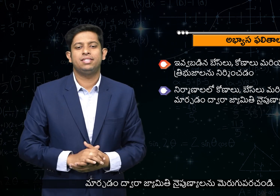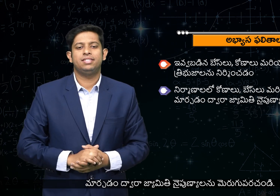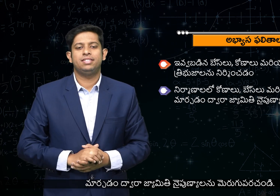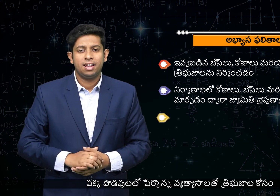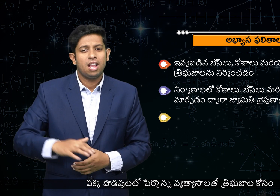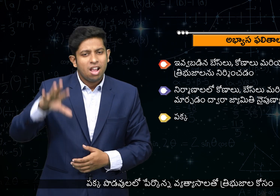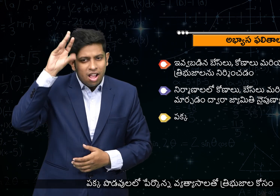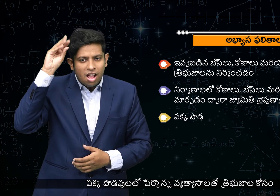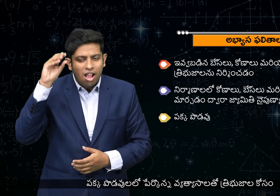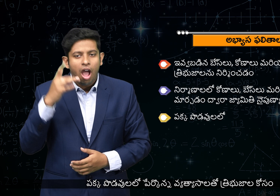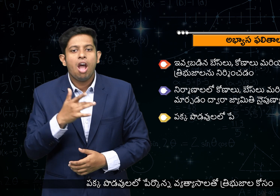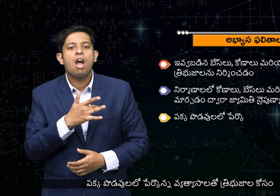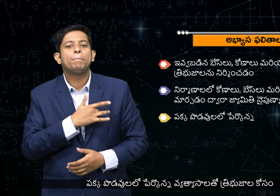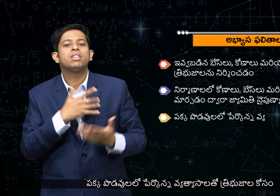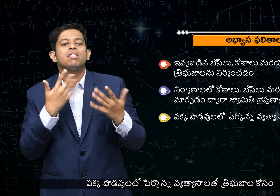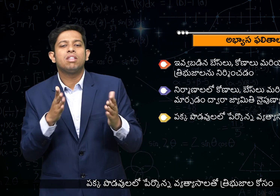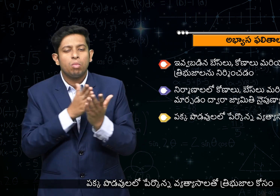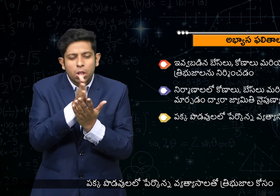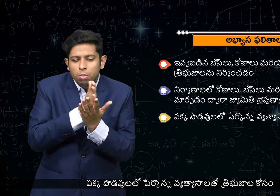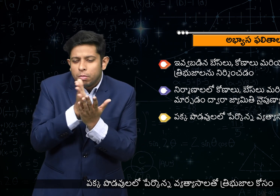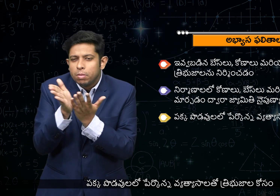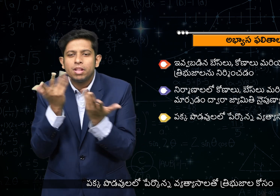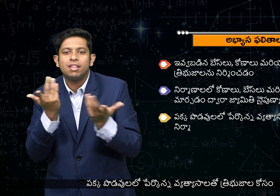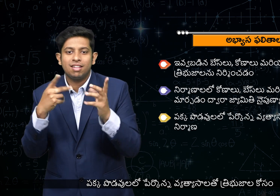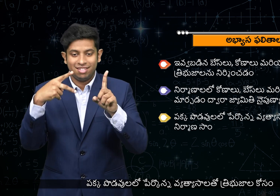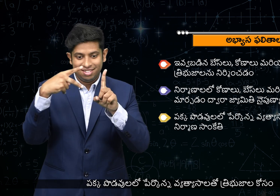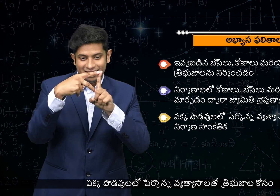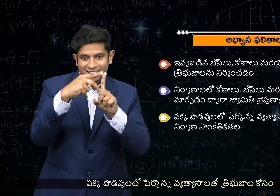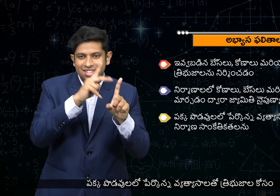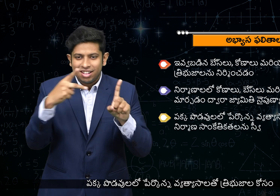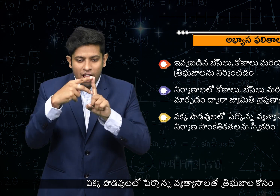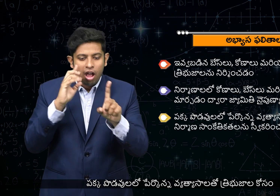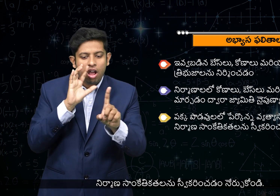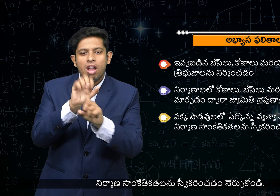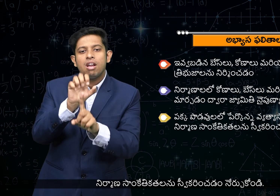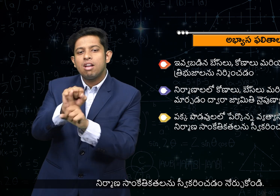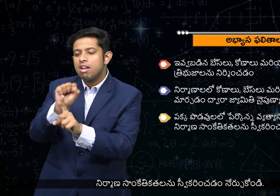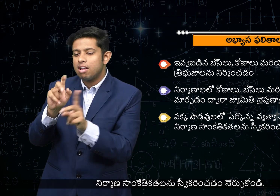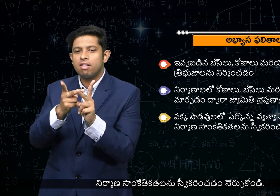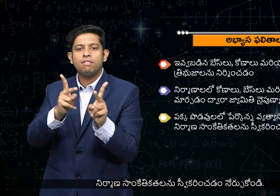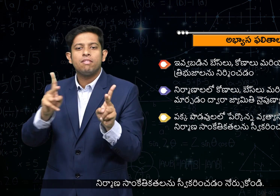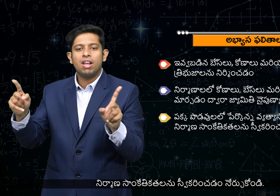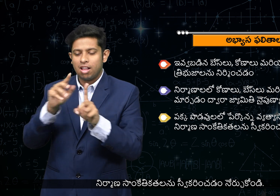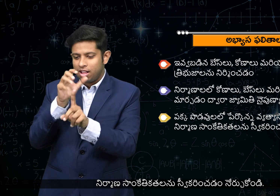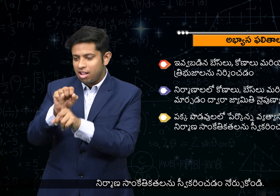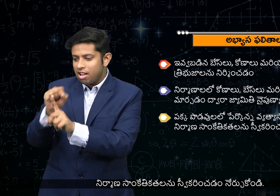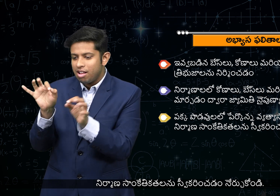మెరుగుపరచండి. పక్క పొడవులలో పేర్కొన్న వ్యత్యాసాలతో త్రిభుజాల కోసం నిర్మాణ సాంకేతికతలను